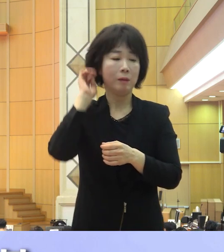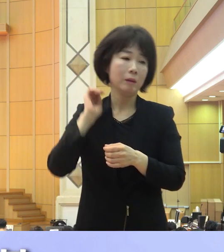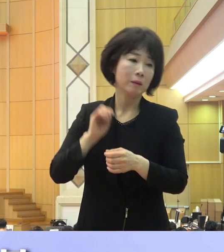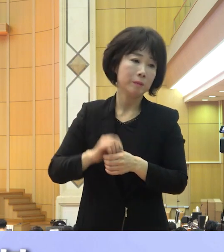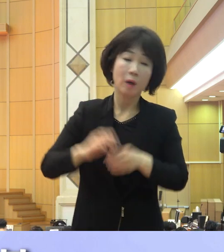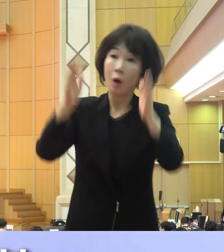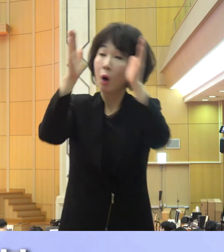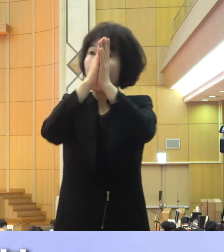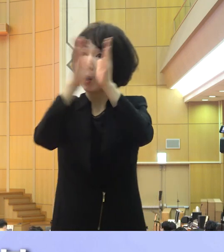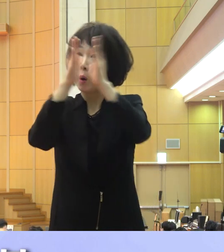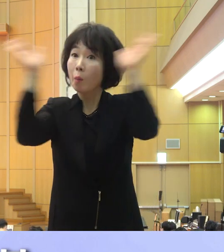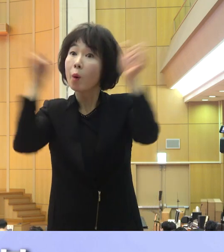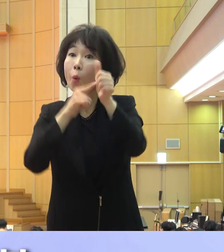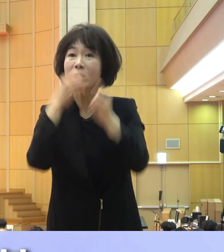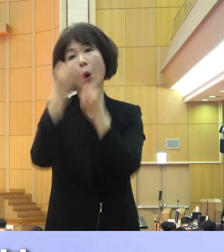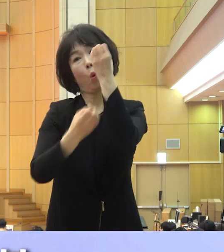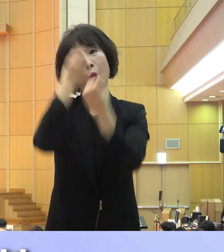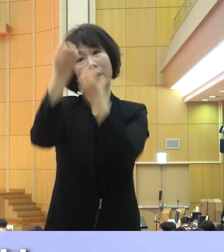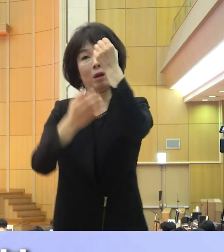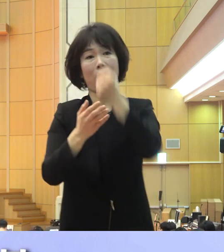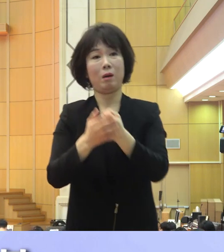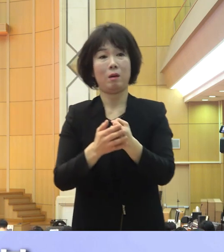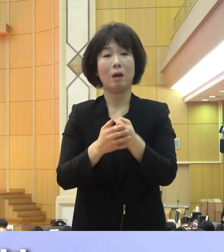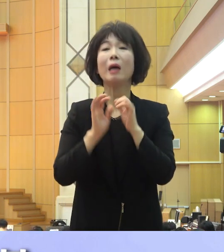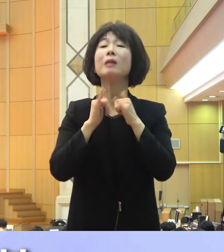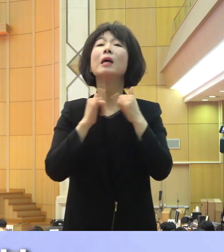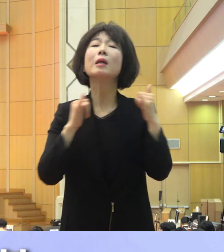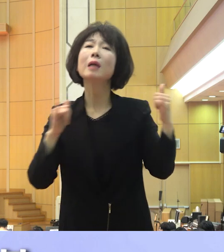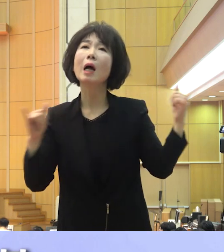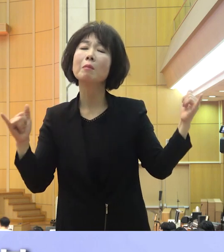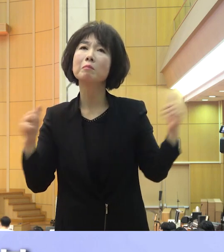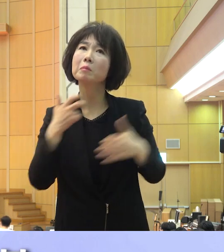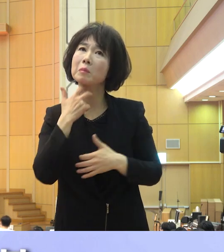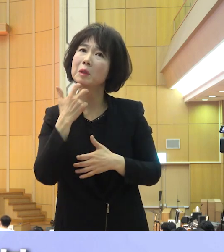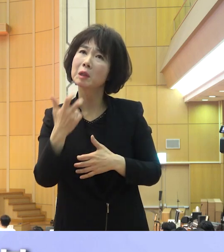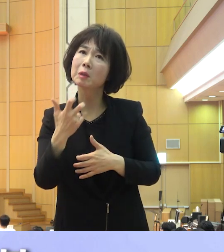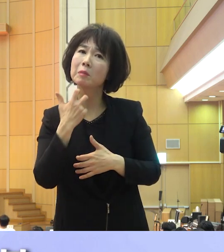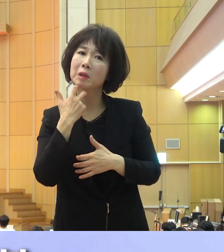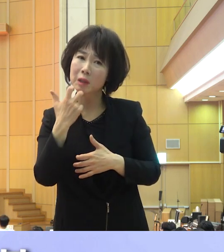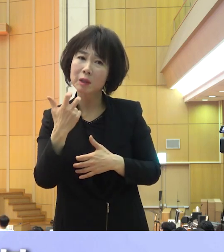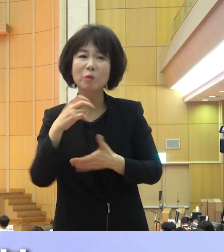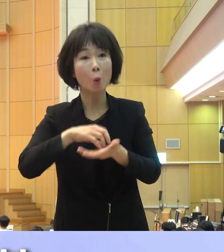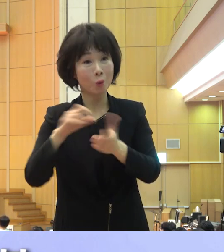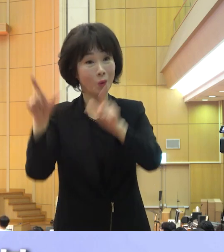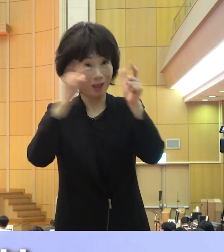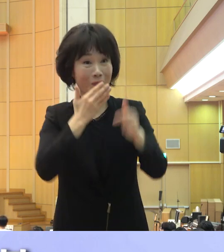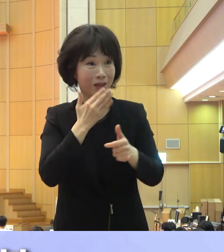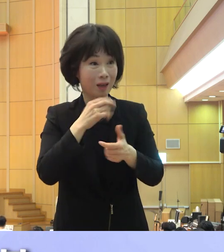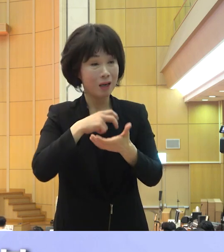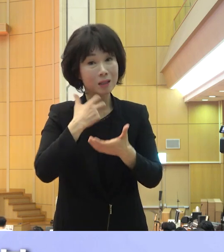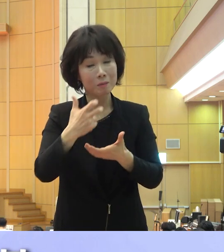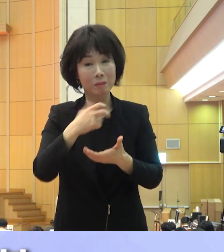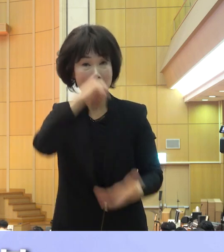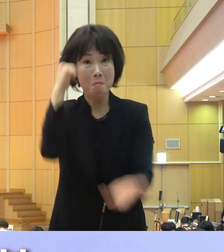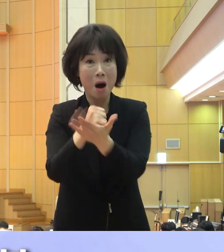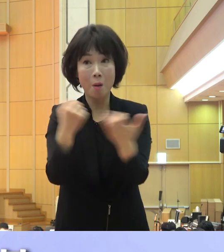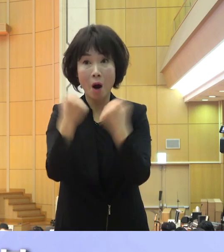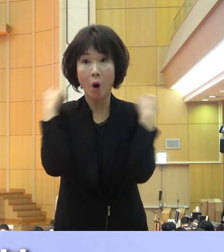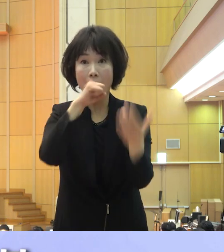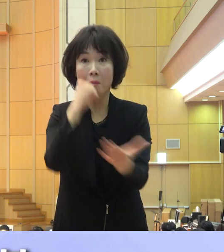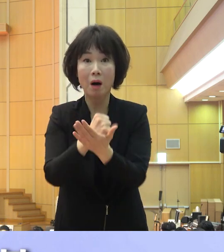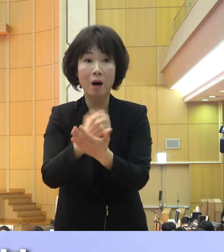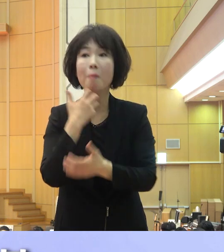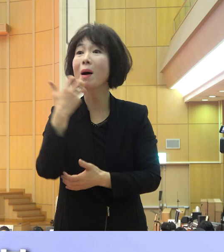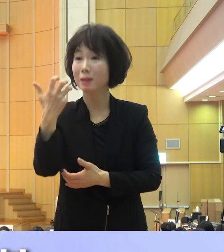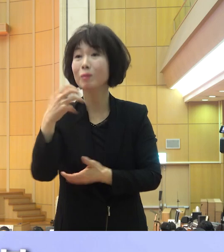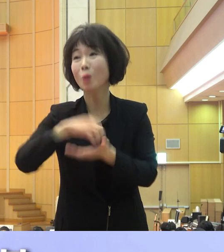90장 10절에 이런 말 했어요. 아이고, 사람이 명이 70인데 건강하면 80까지 사는데